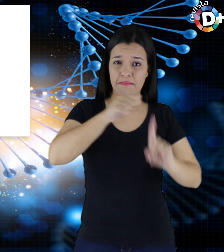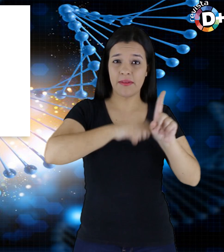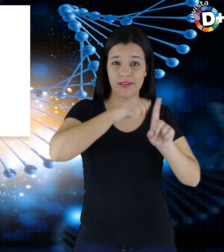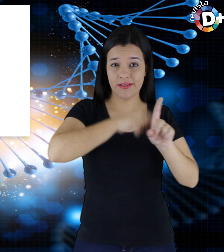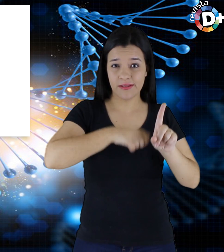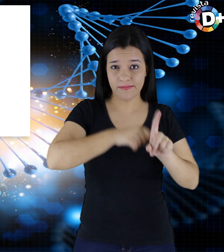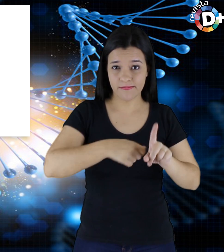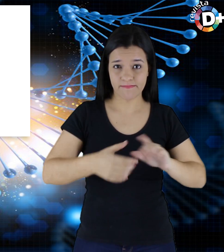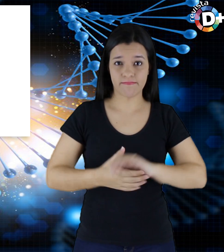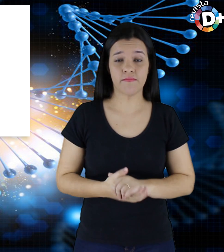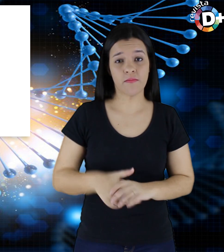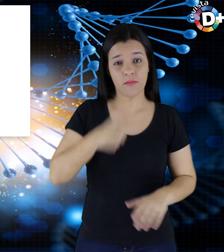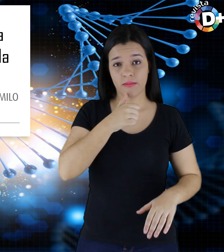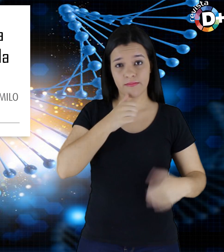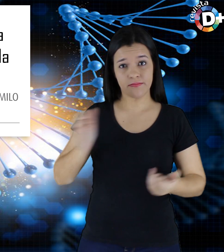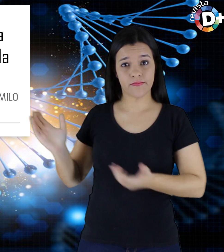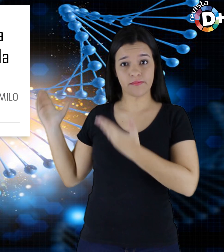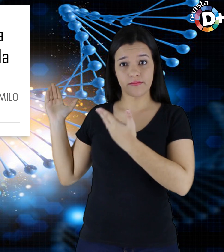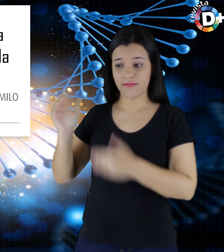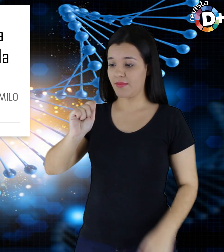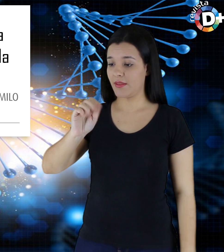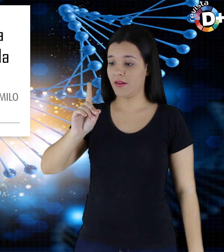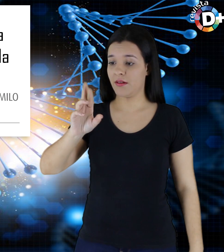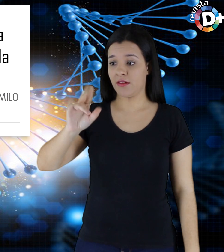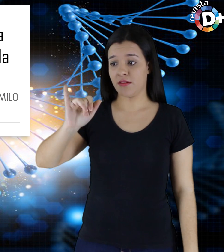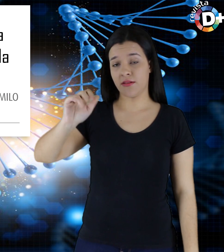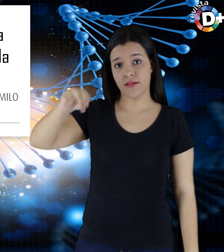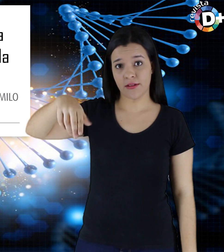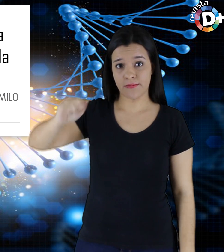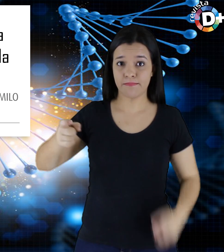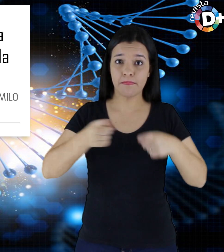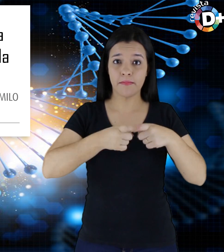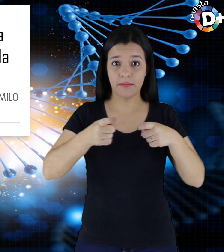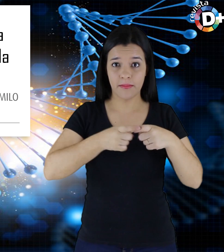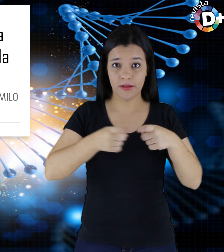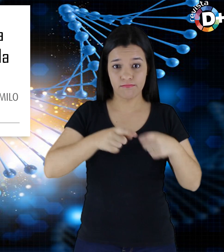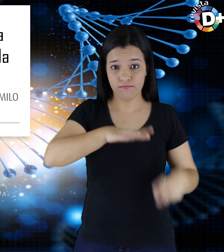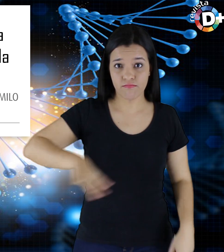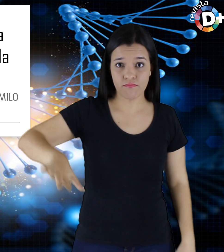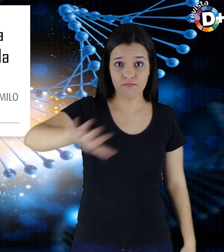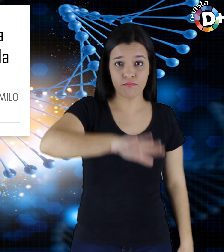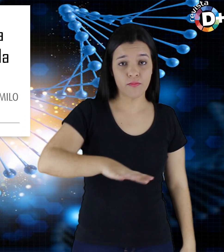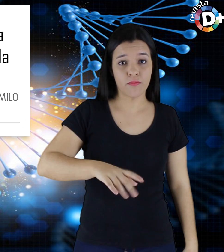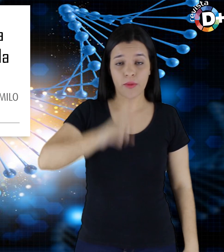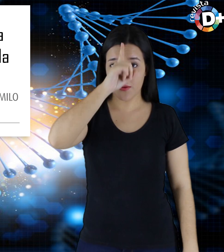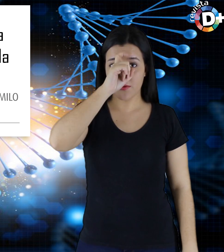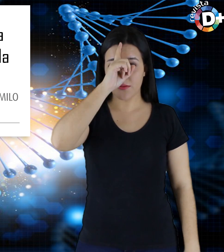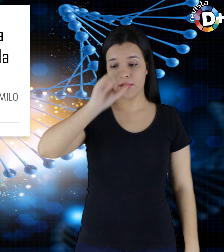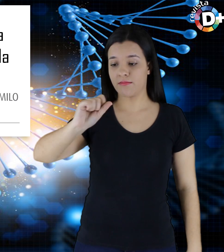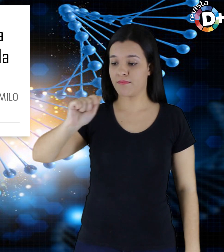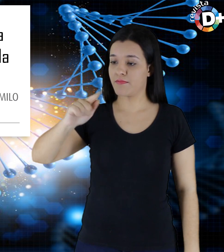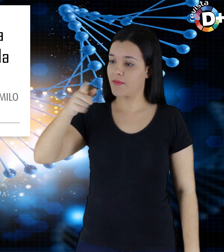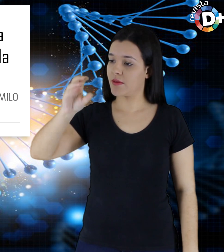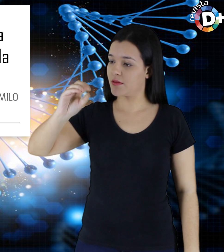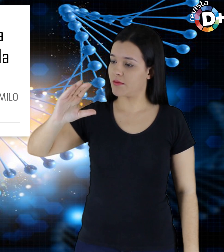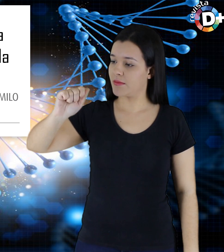De acordo com Adriana Espíndola, neuropediatra da Rede de Hospitais São Camilo de São Paulo,